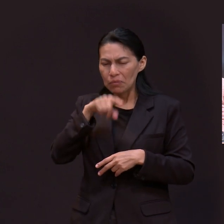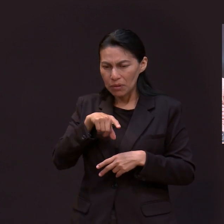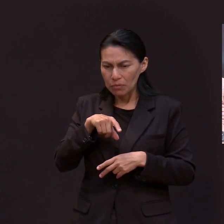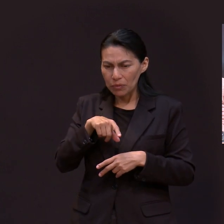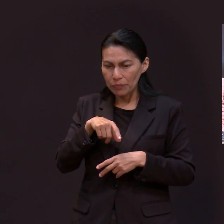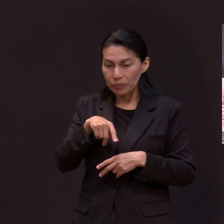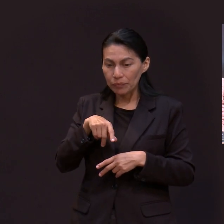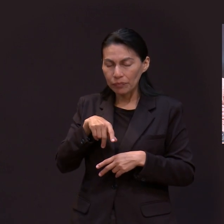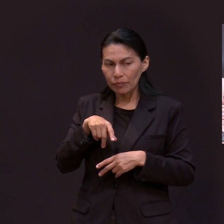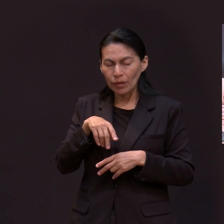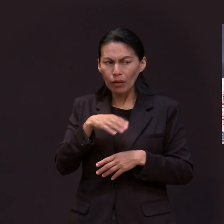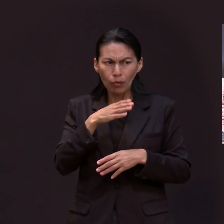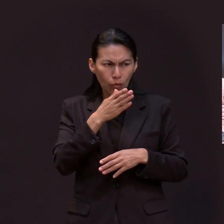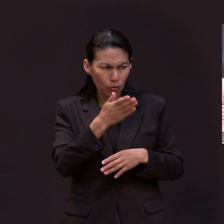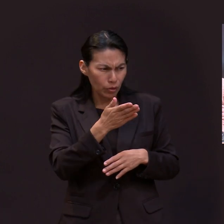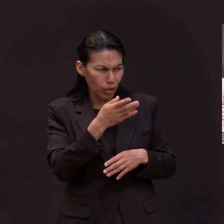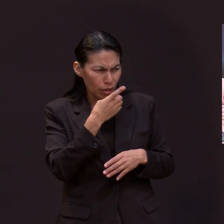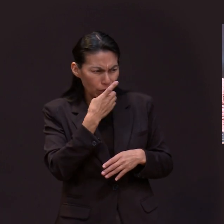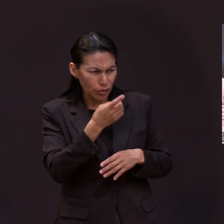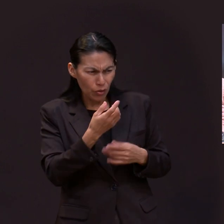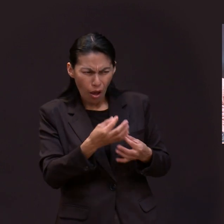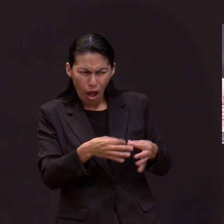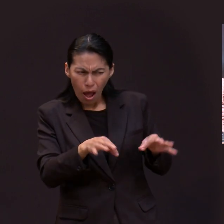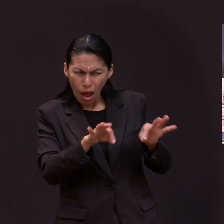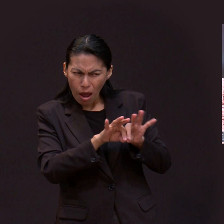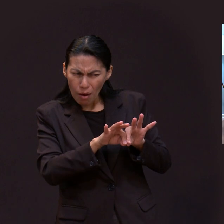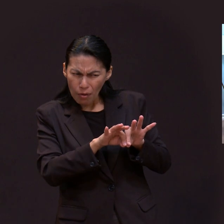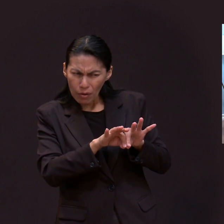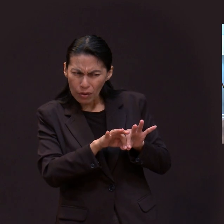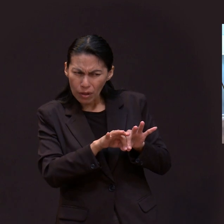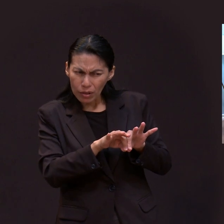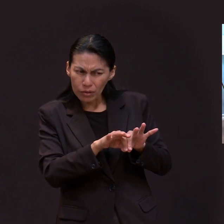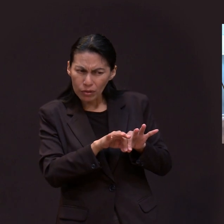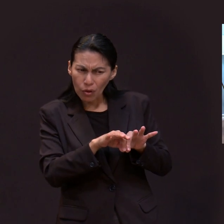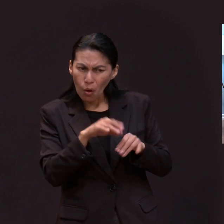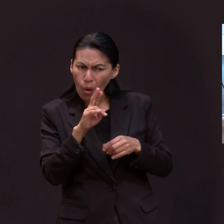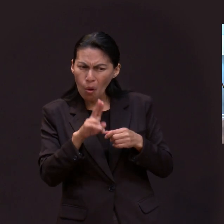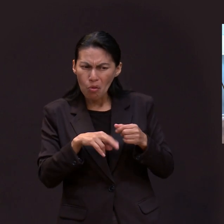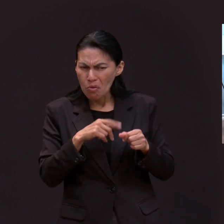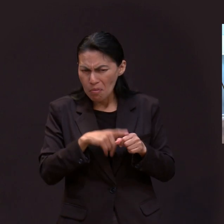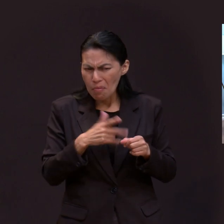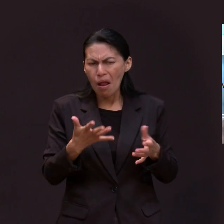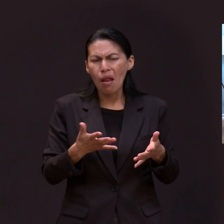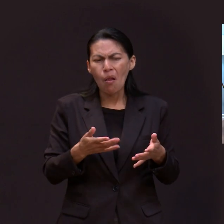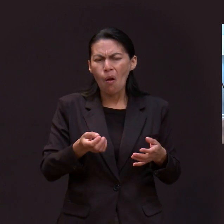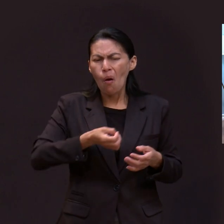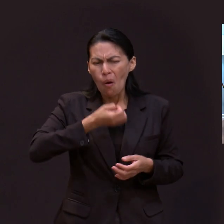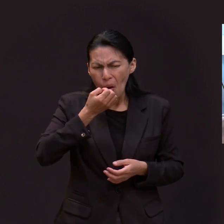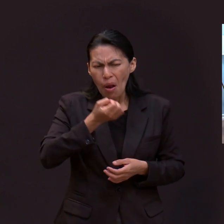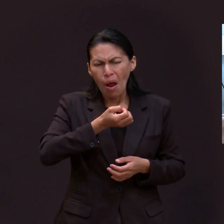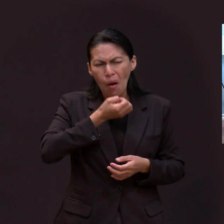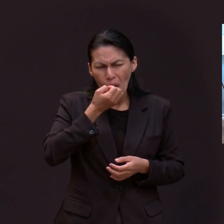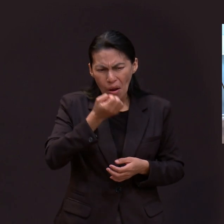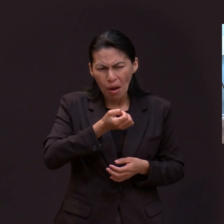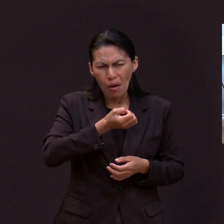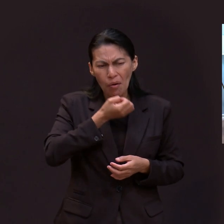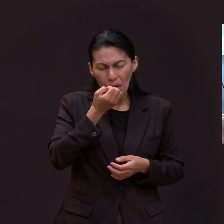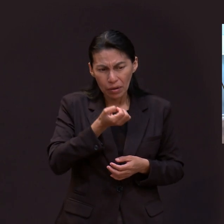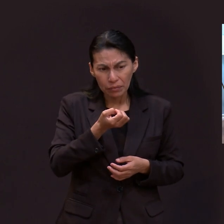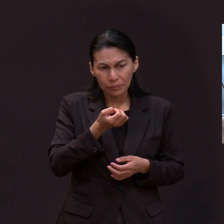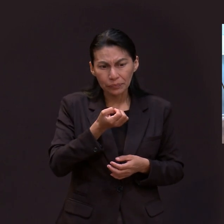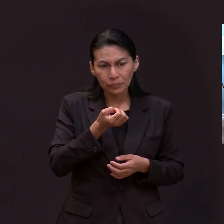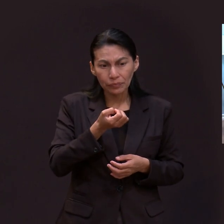los mismos lo mismo lo mismo yo sí pero ahora he dicho algo muy importante normalmente oramos